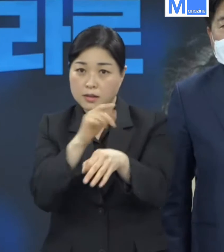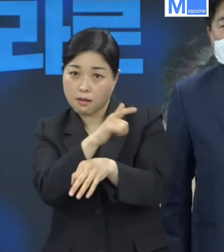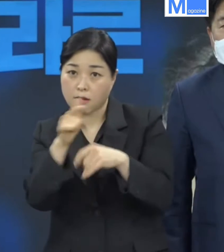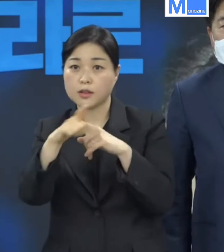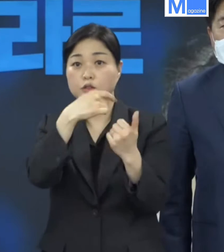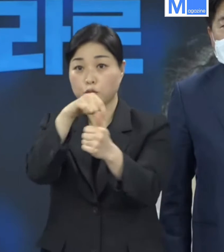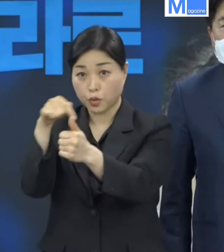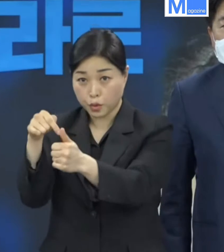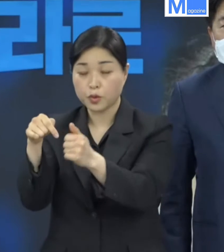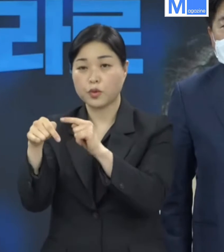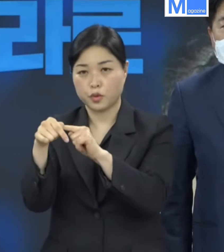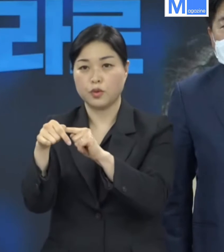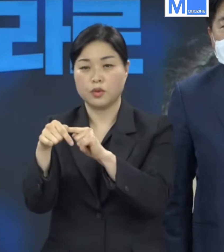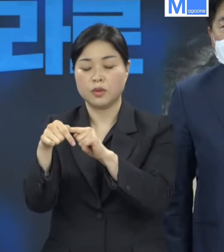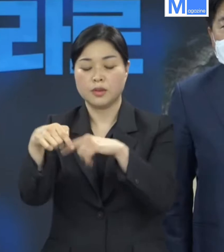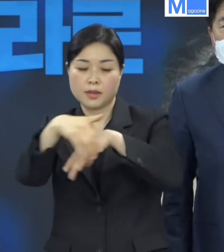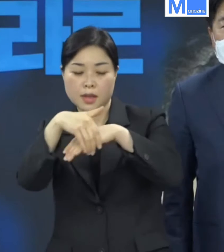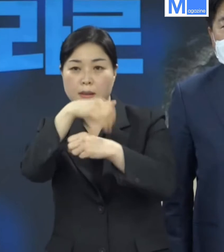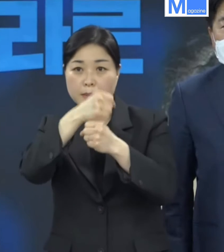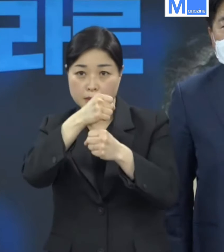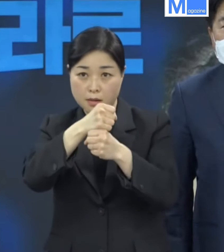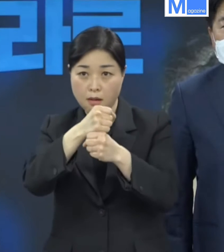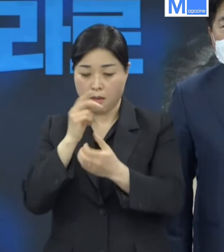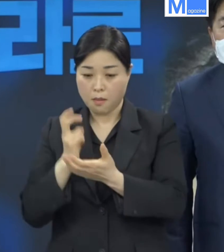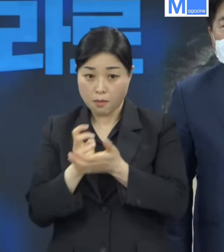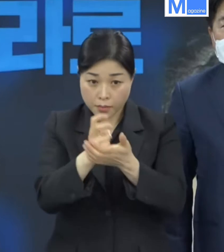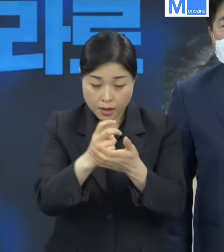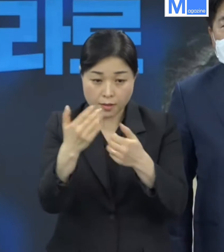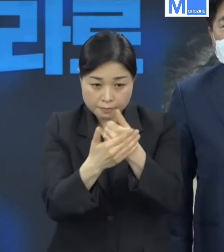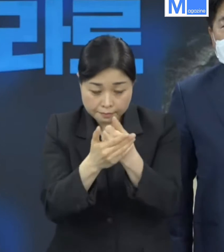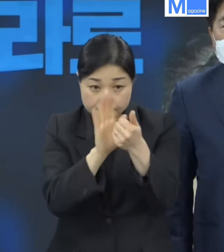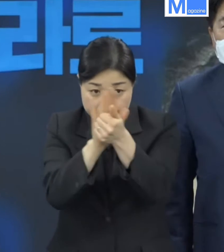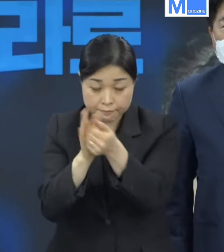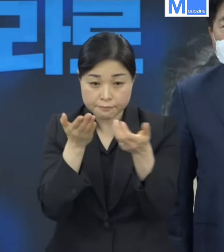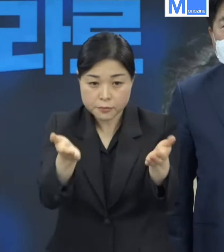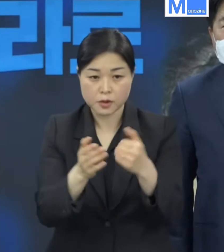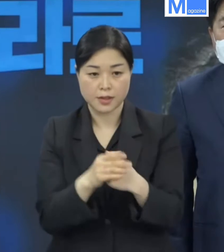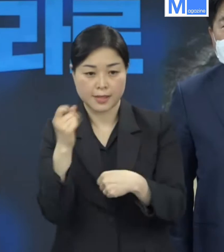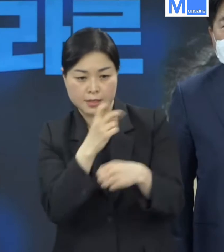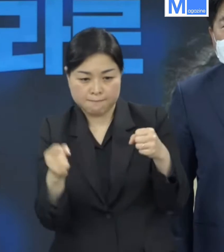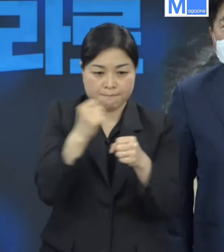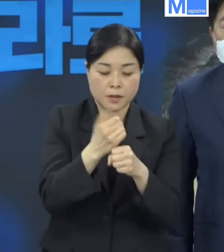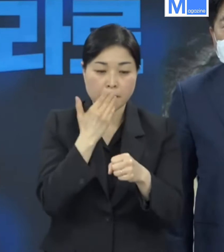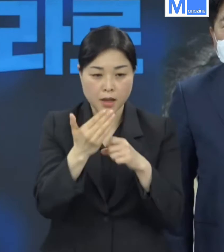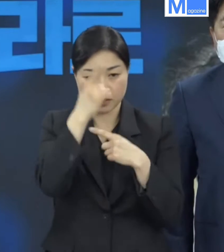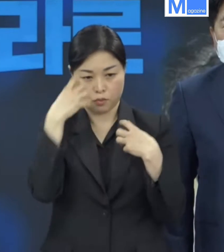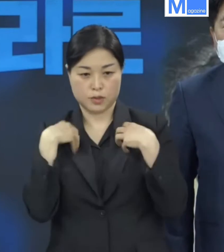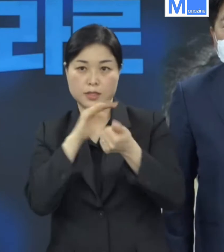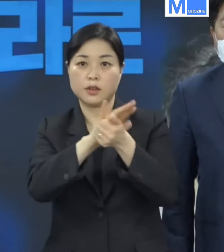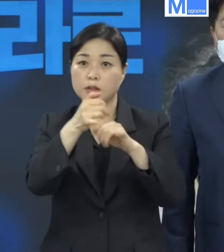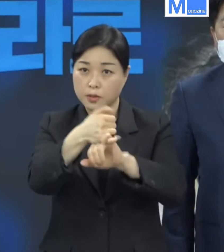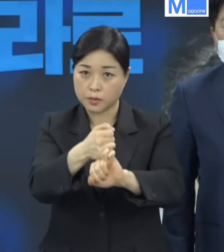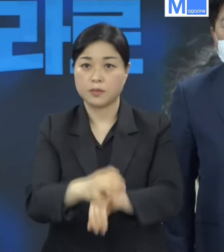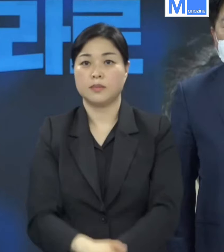컨설팅 같은 제도적 특혜 보증을 도입해서 다시 일어설 수 있는 기반을 정부가 지원하겠습니다.